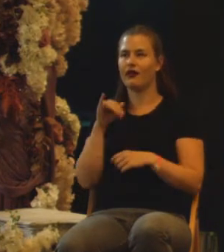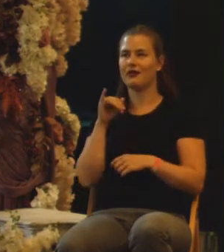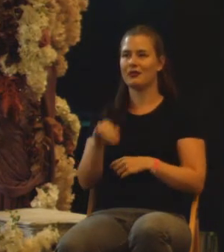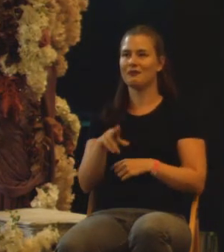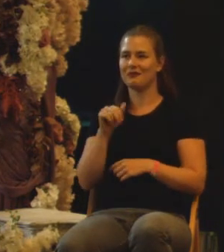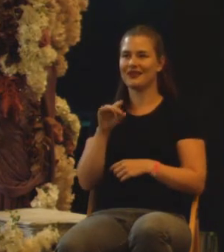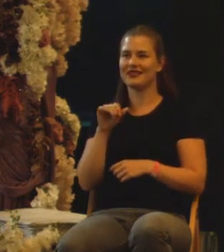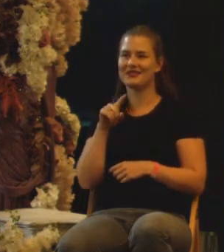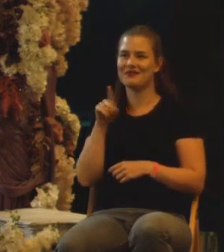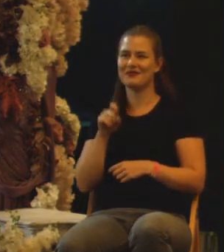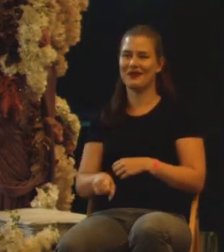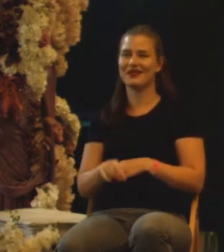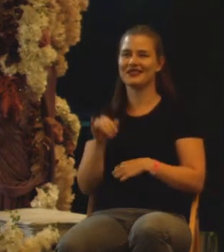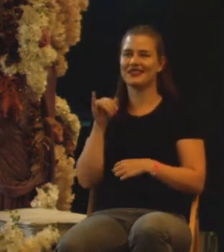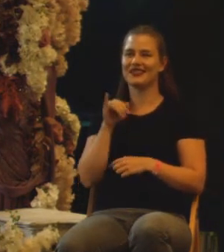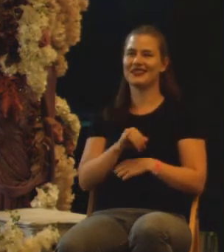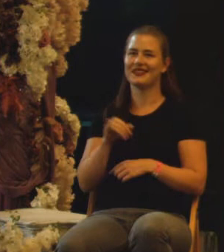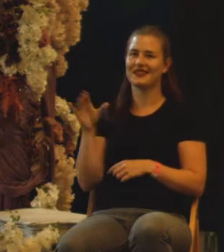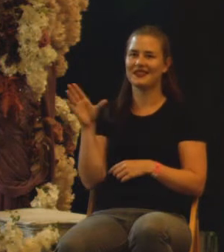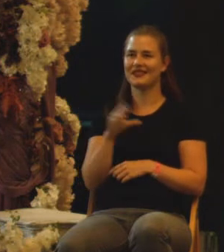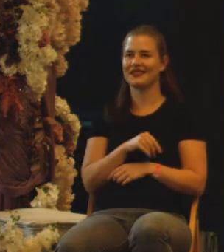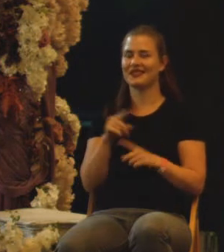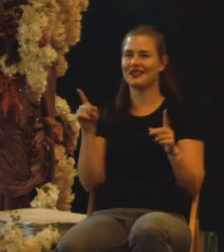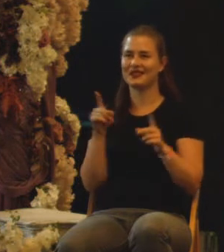Пироплазмоз, лептоспироз. Мы можем сейчас